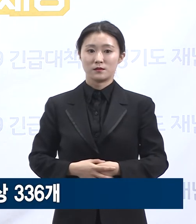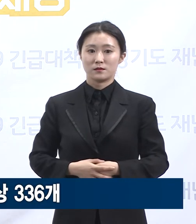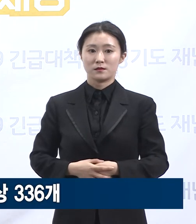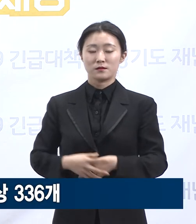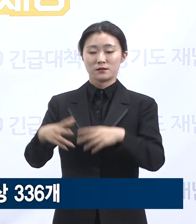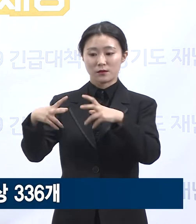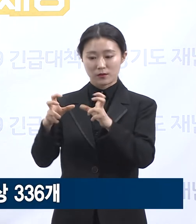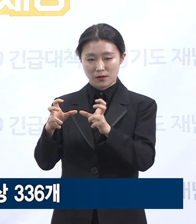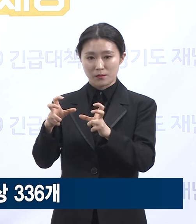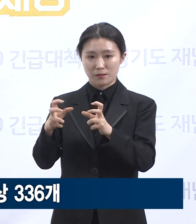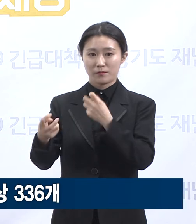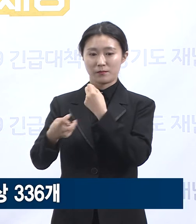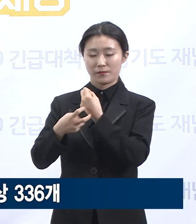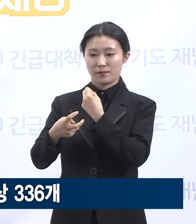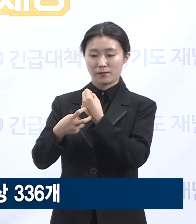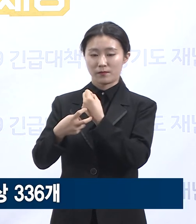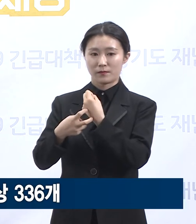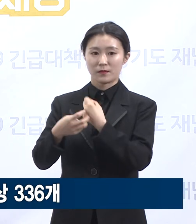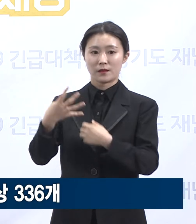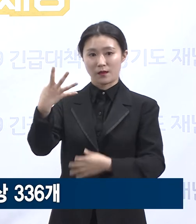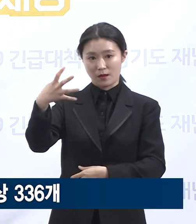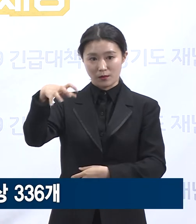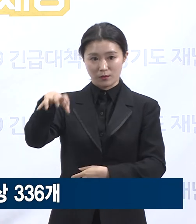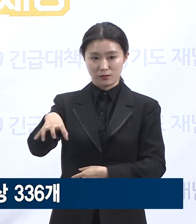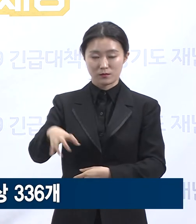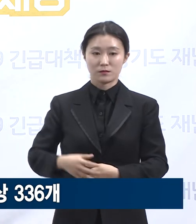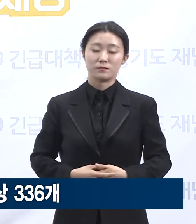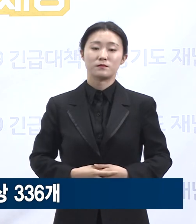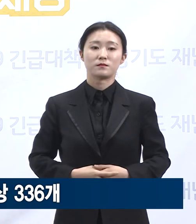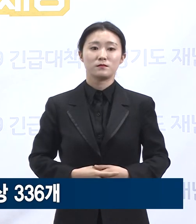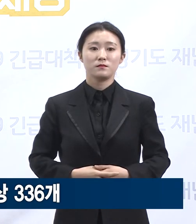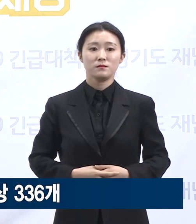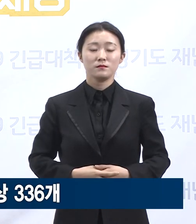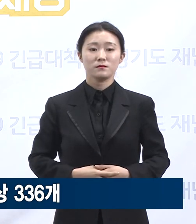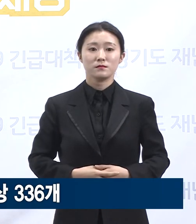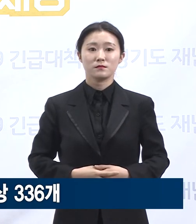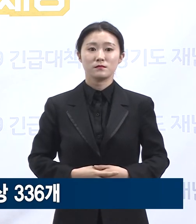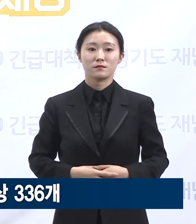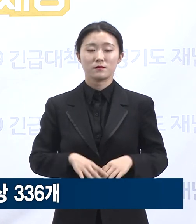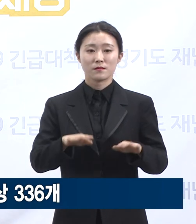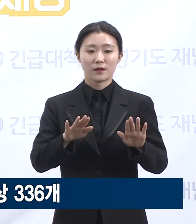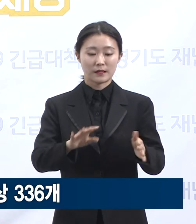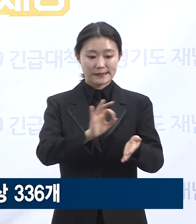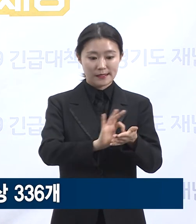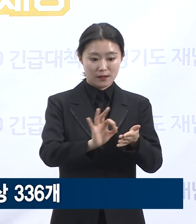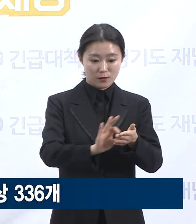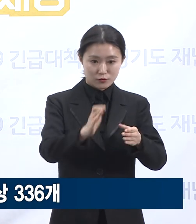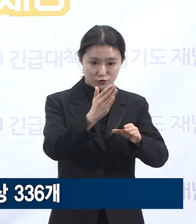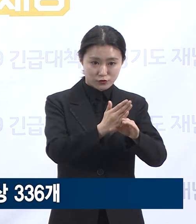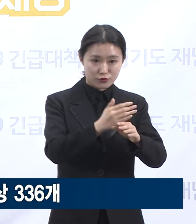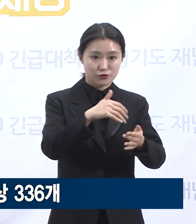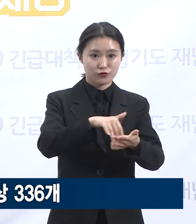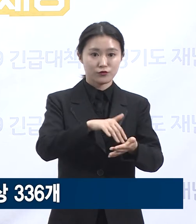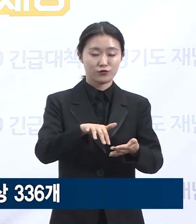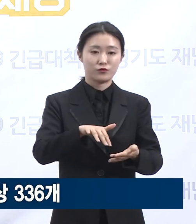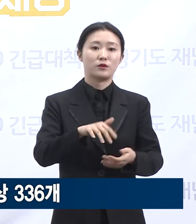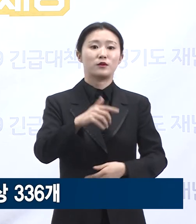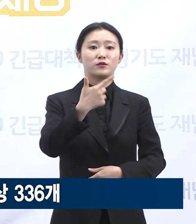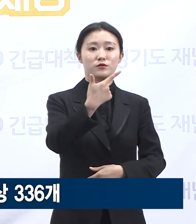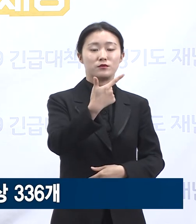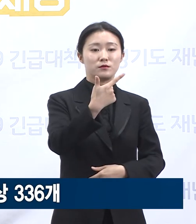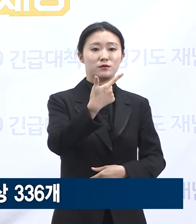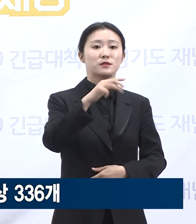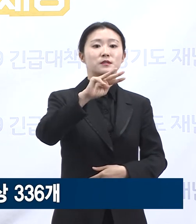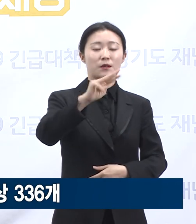총 14개 병원에 486개의 확진자 치료 병상을 확보하고 있으며, 현재 사용 중인 병상은